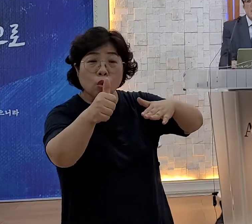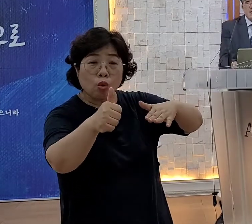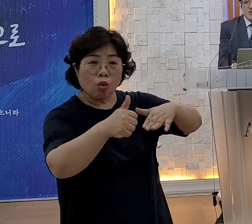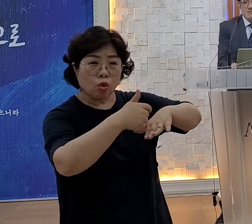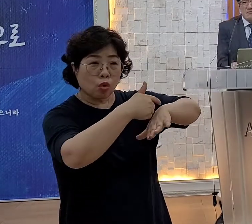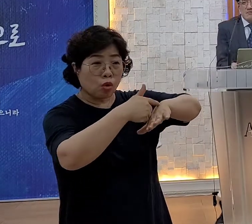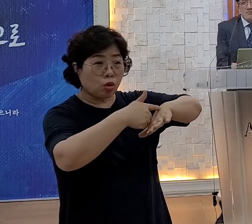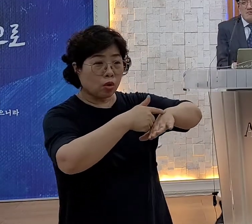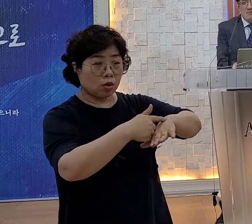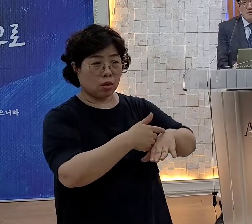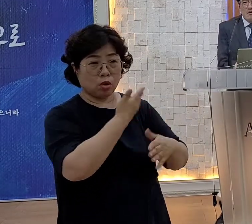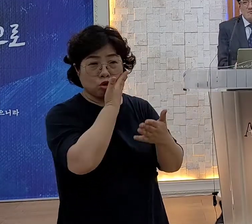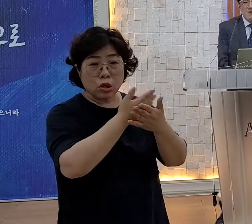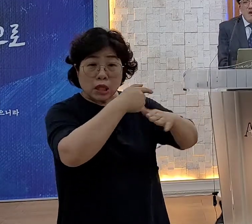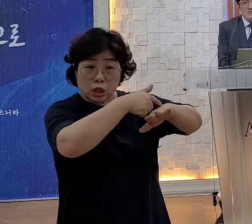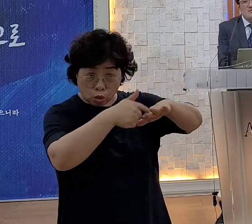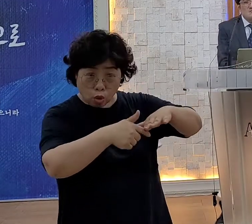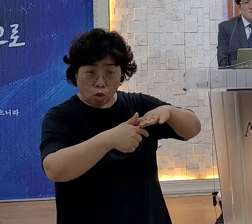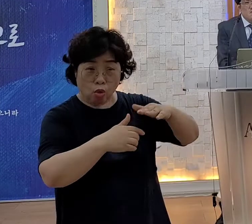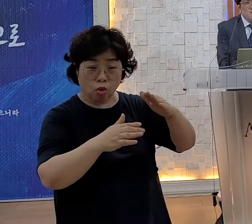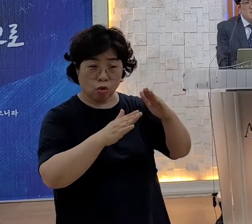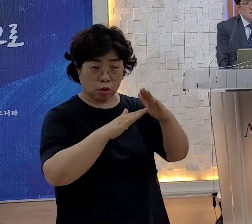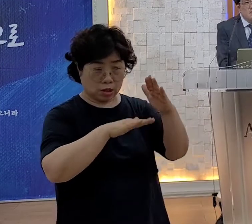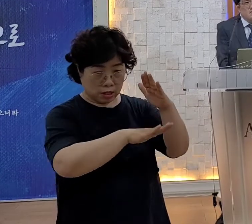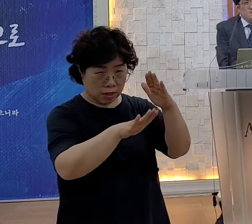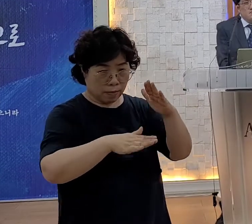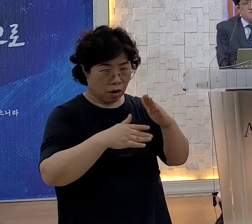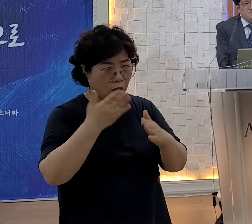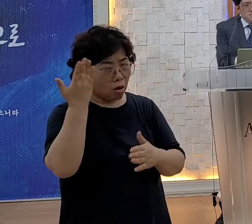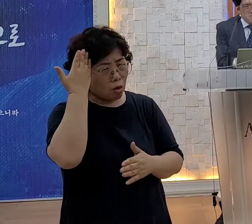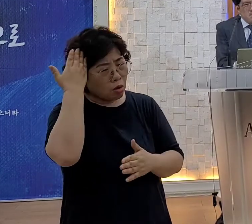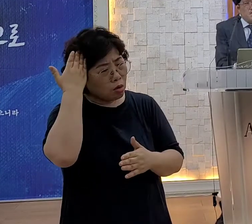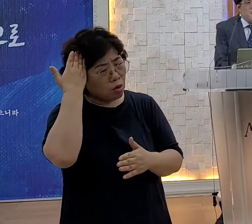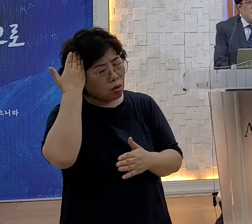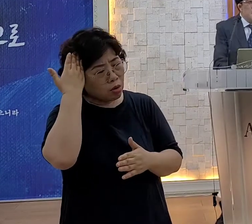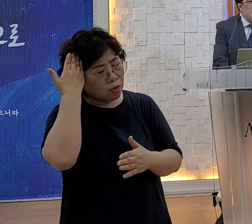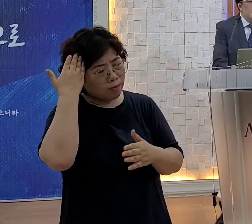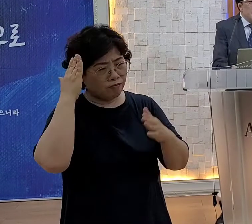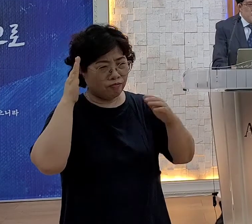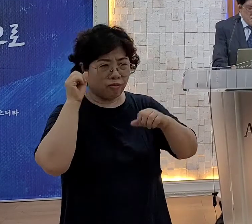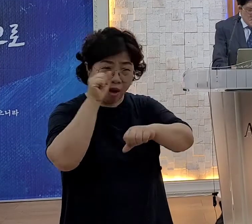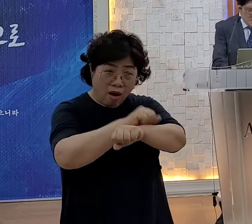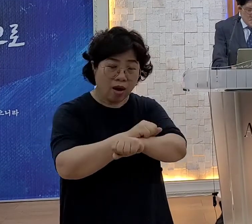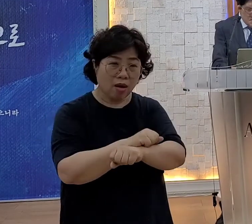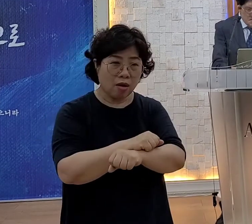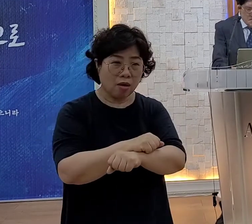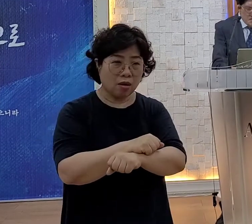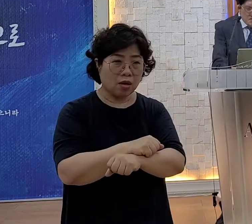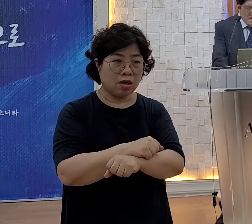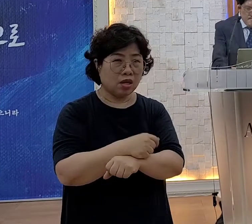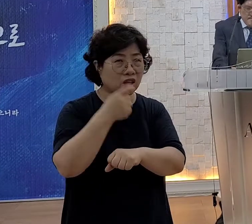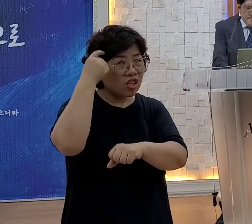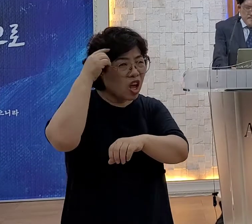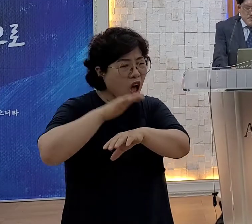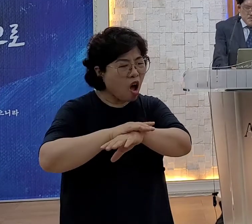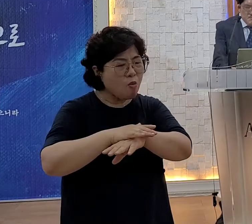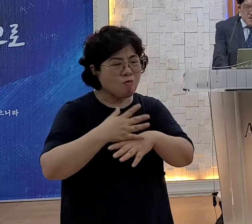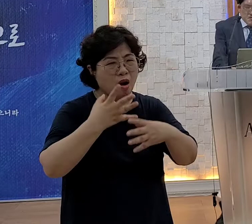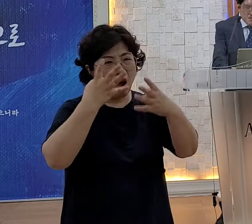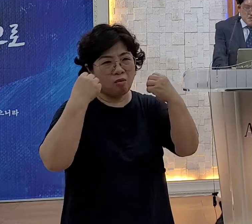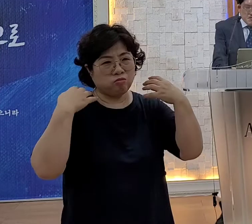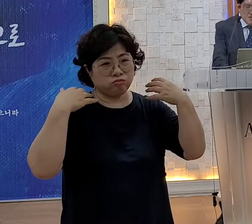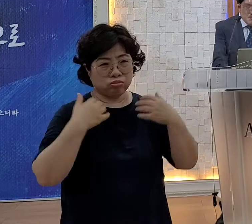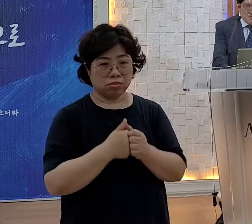많은 재산을 가지고 있었고 또 학식도 지식도 풍부한 그런 사람이었습니다. 그래서